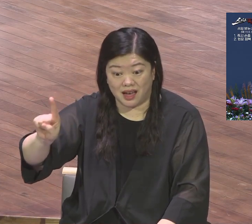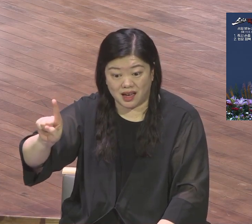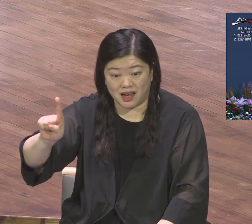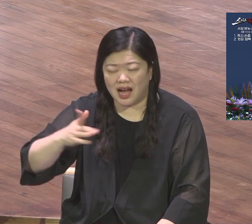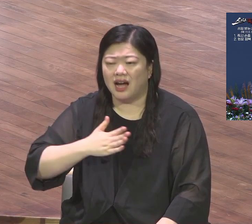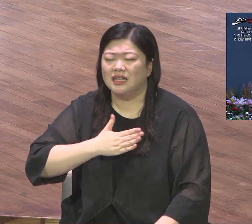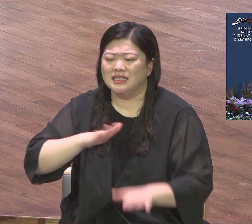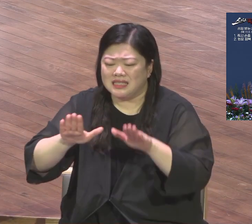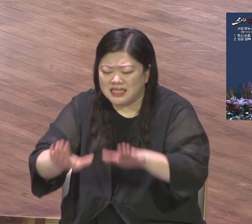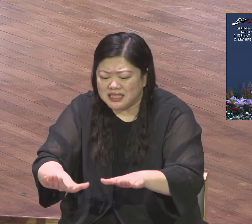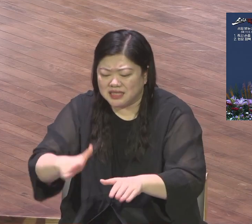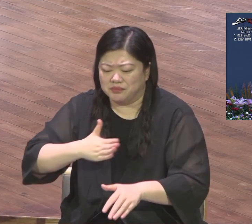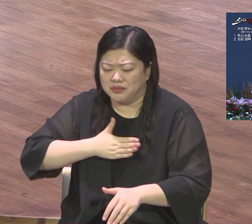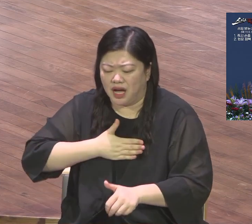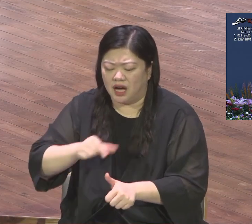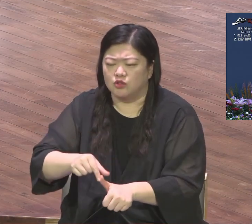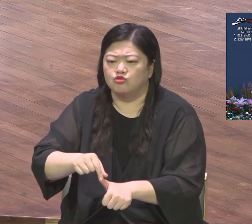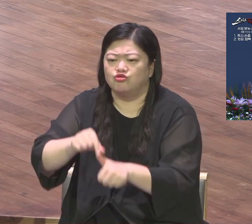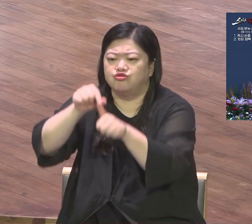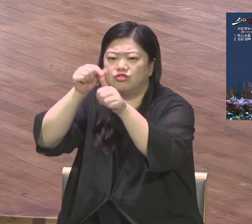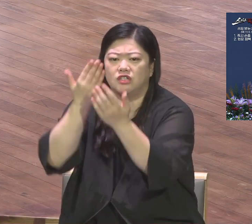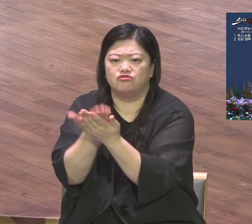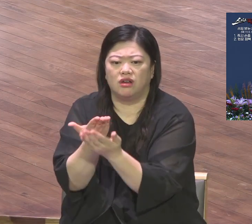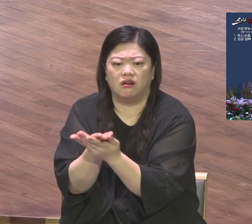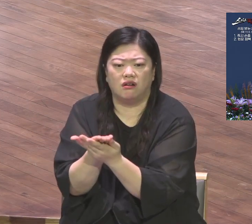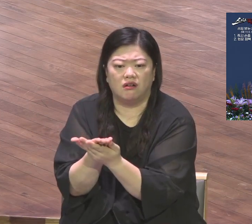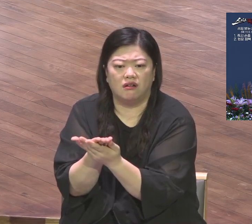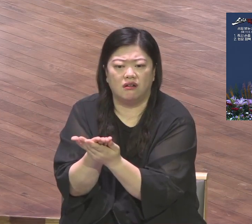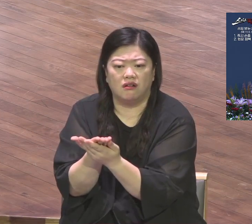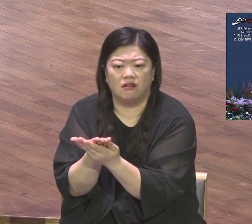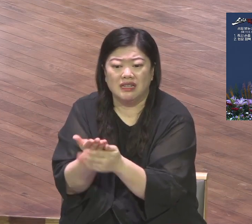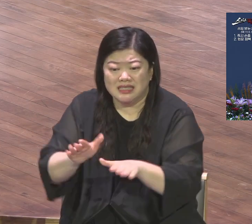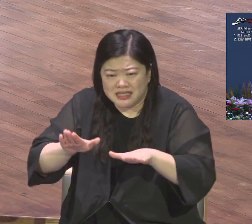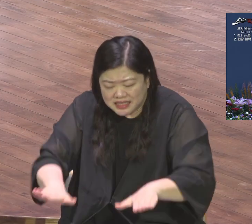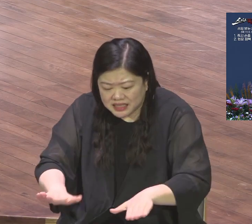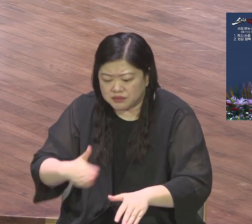구원하소서, save us now,